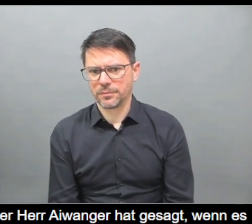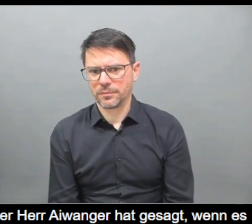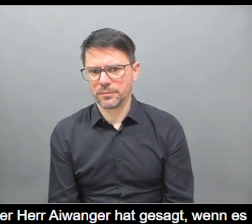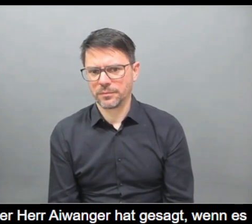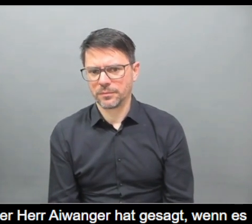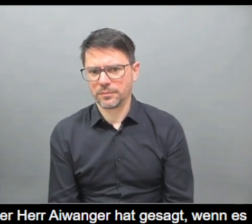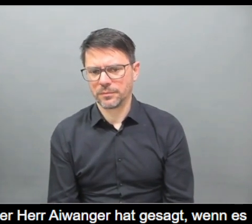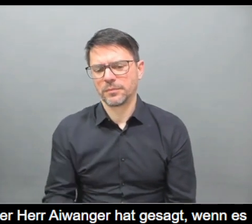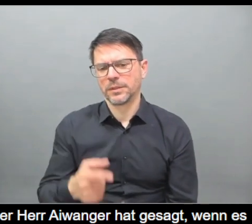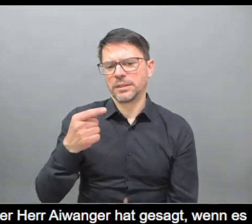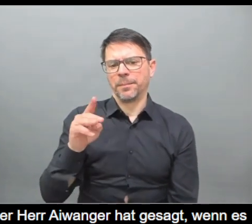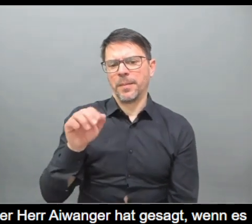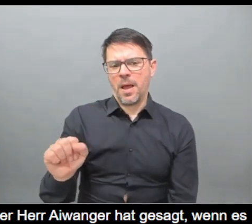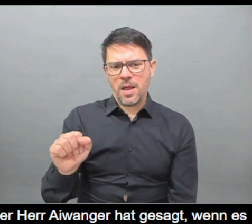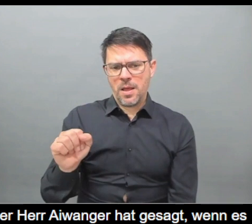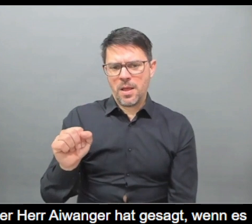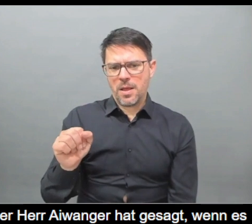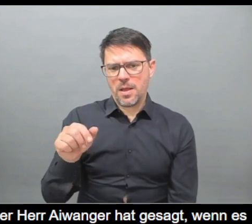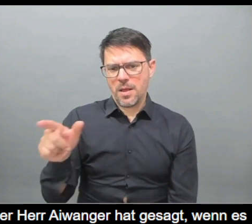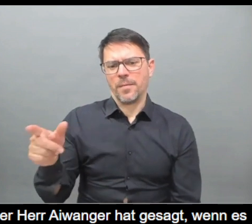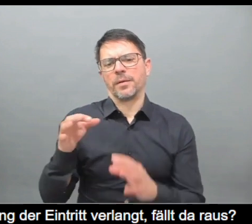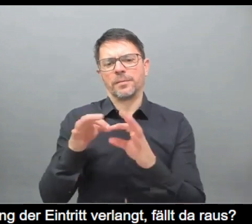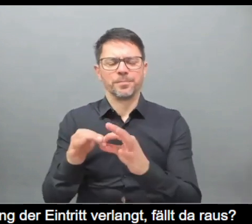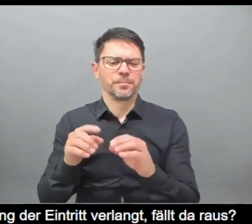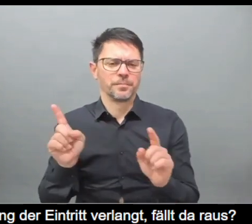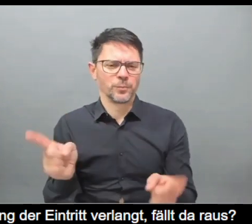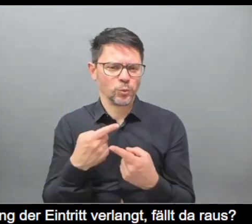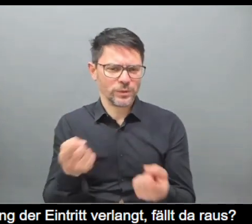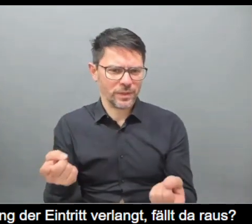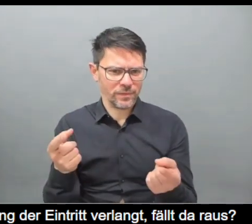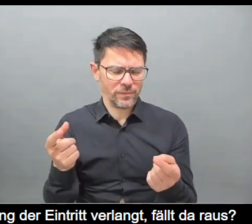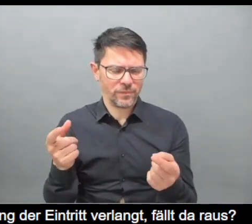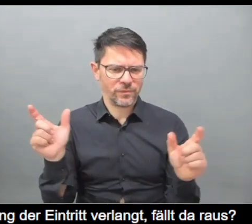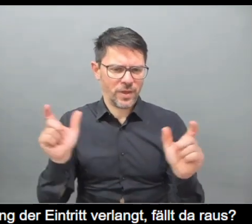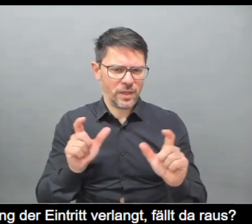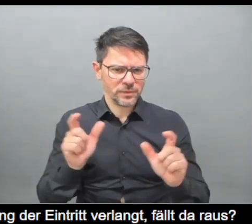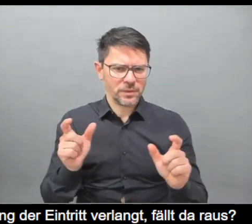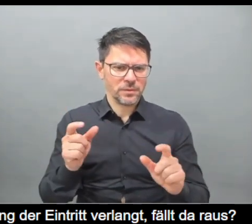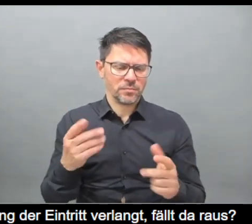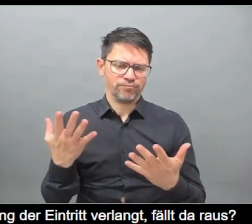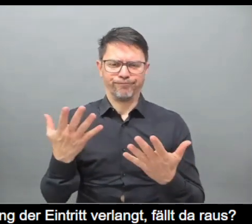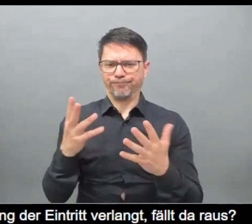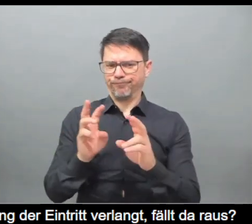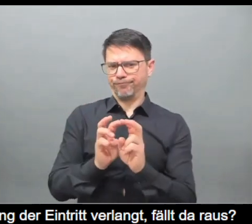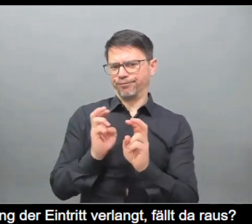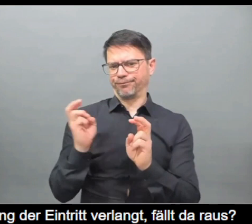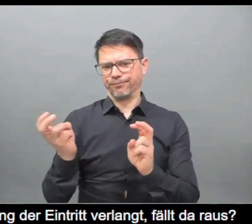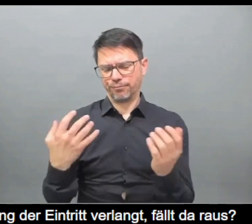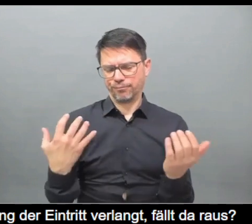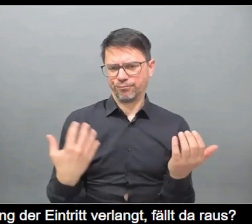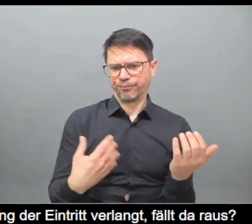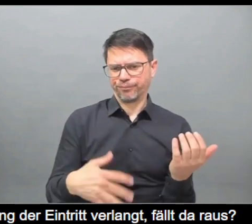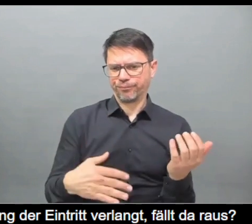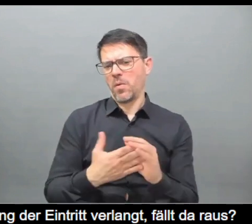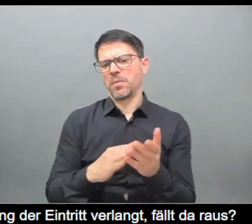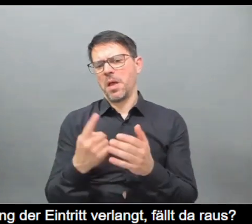Sozialministerium verweisen, weil die den Vertrag ausgehandelt haben, um die Frage zu sehen, was ist genau kommerziell und nicht kommerziell, was ist genau